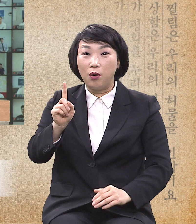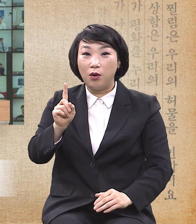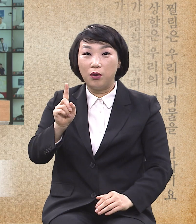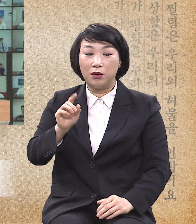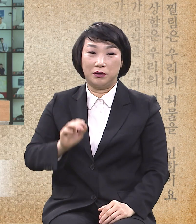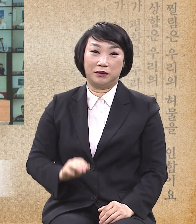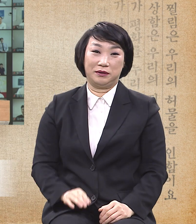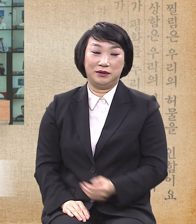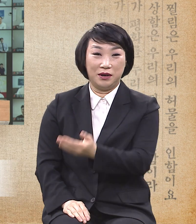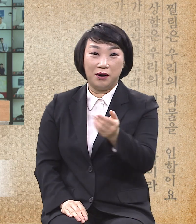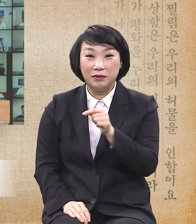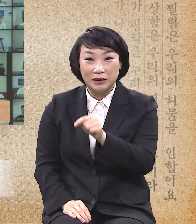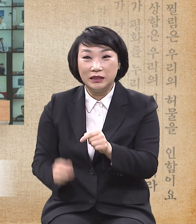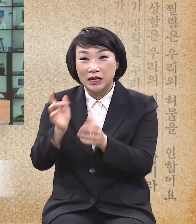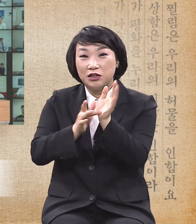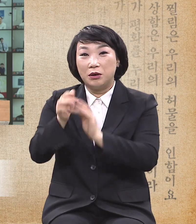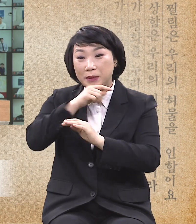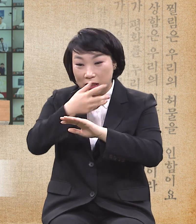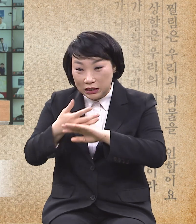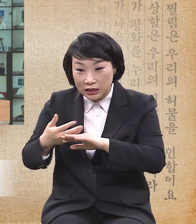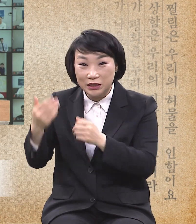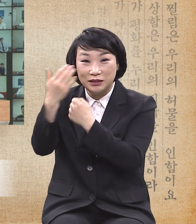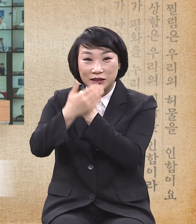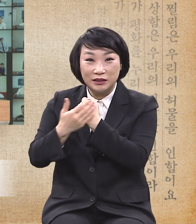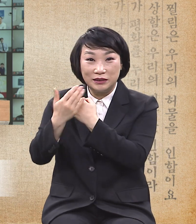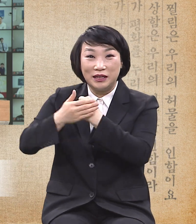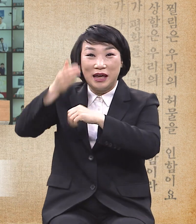되겠습니까? 그 피 흘리신 그 은혜